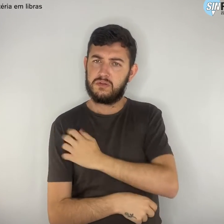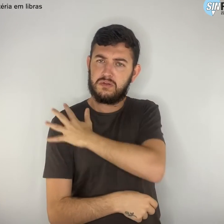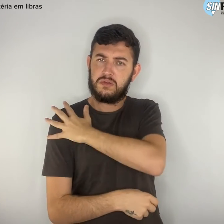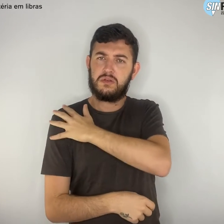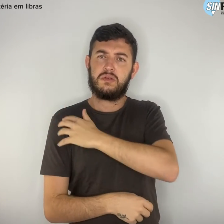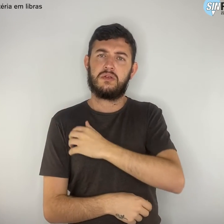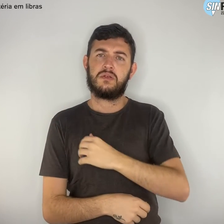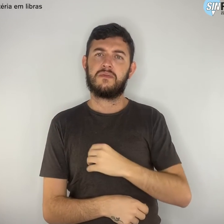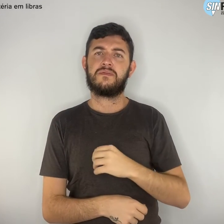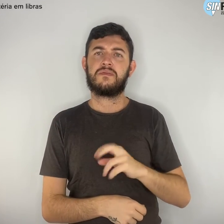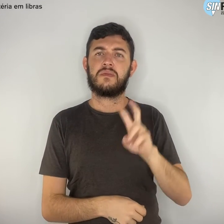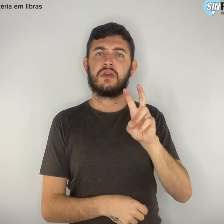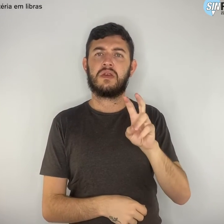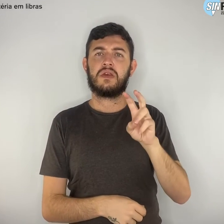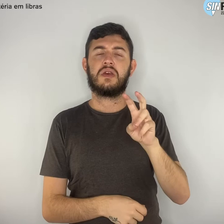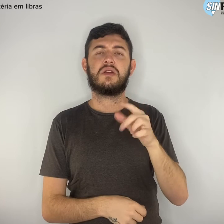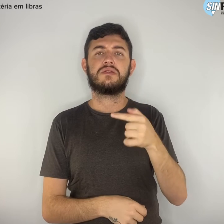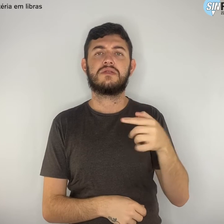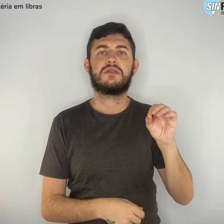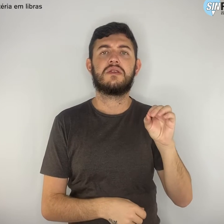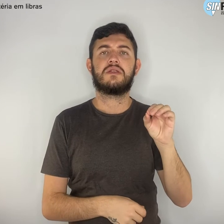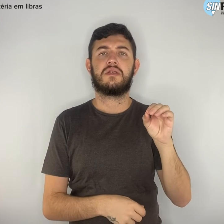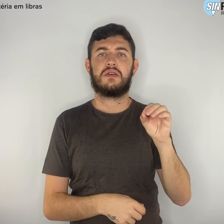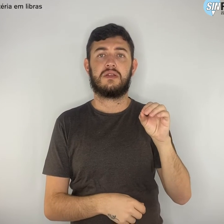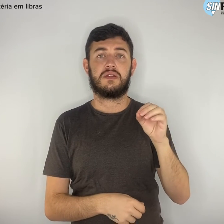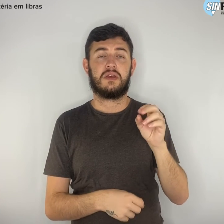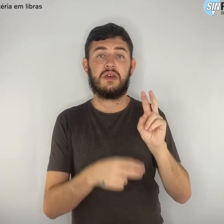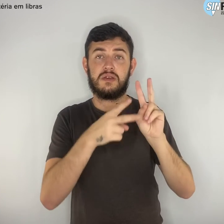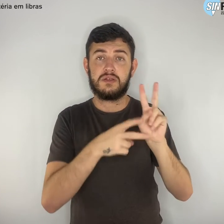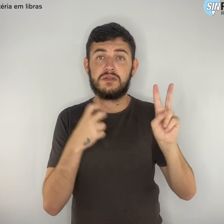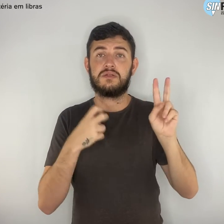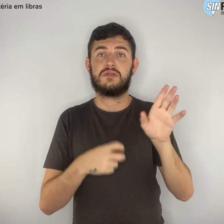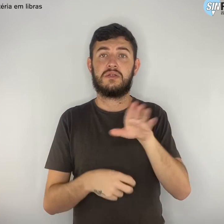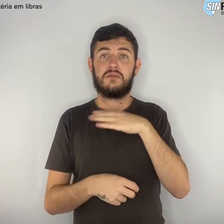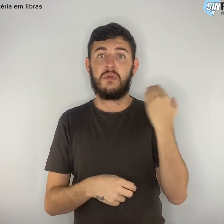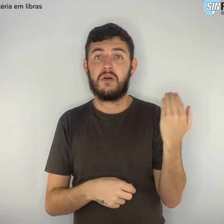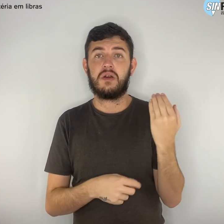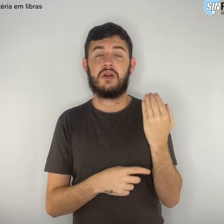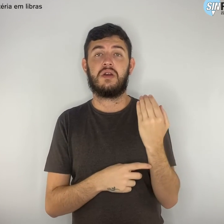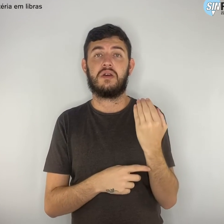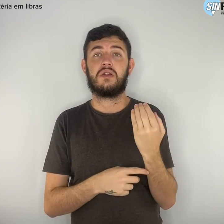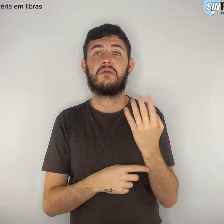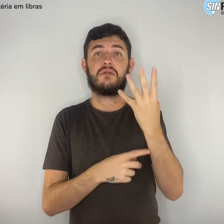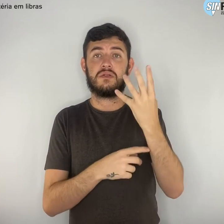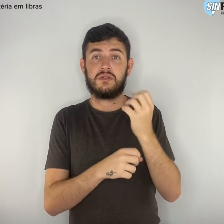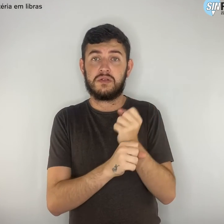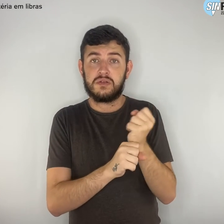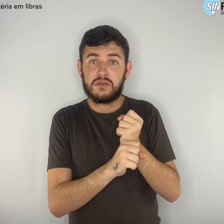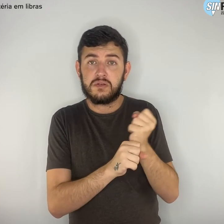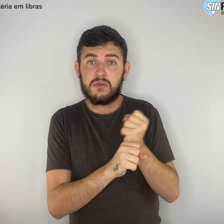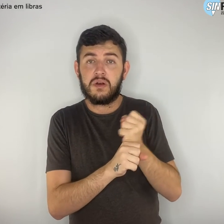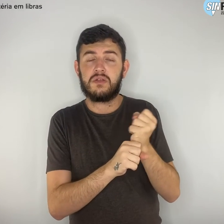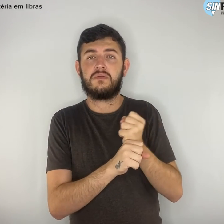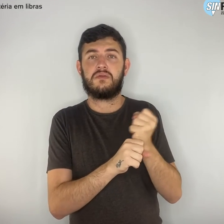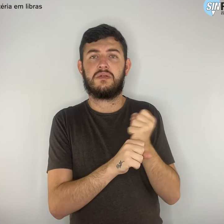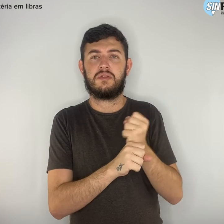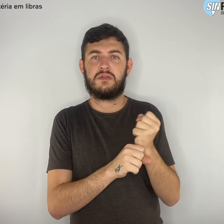570 pequenos indígenas morreram nos últimos 4 anos por doenças que têm tratamento.